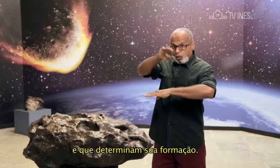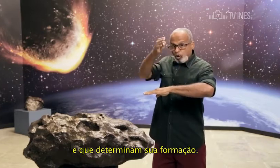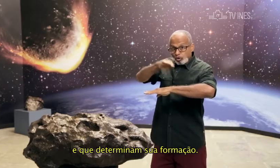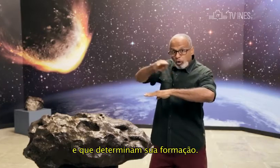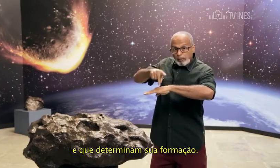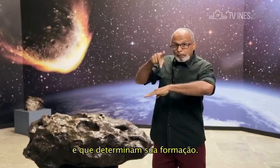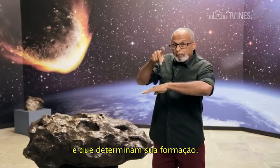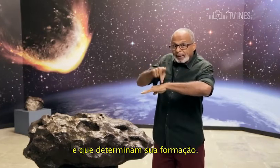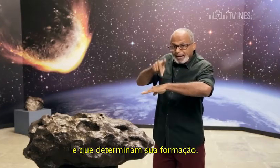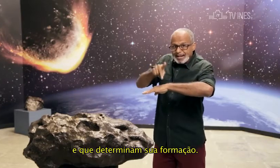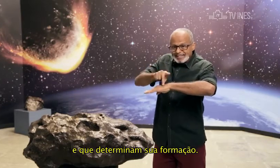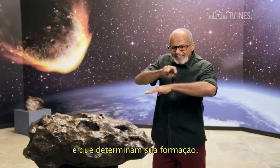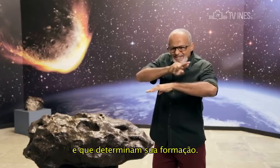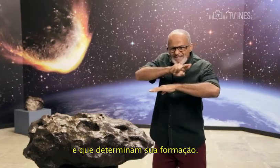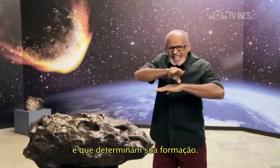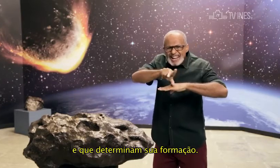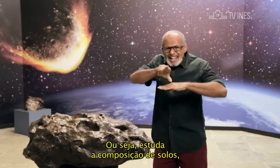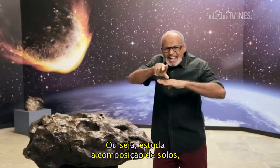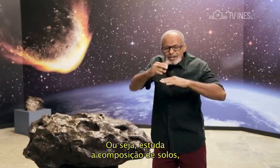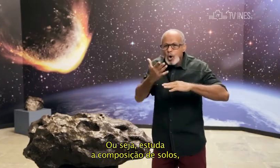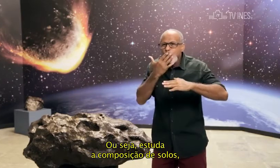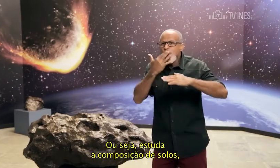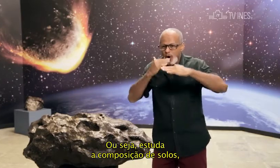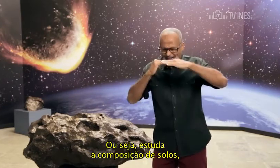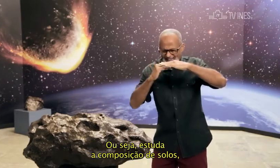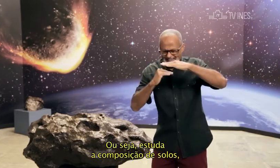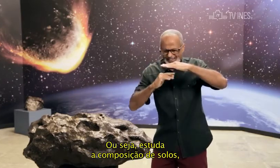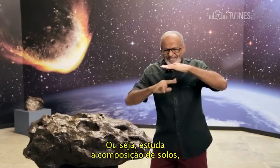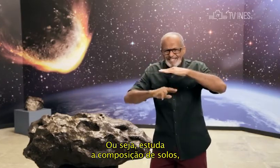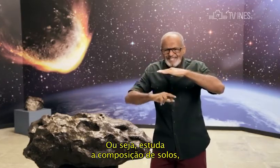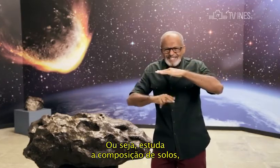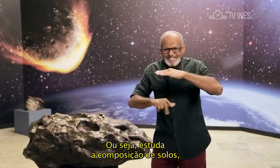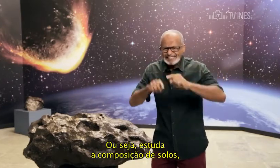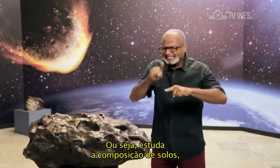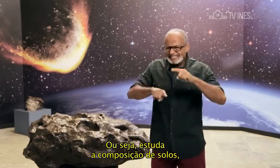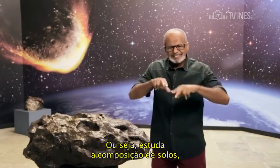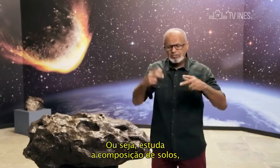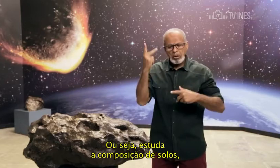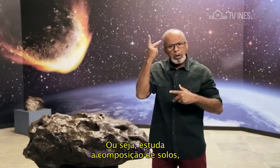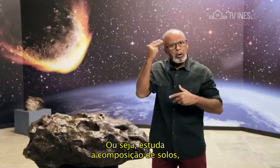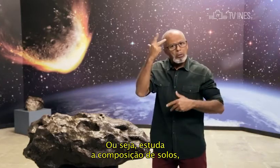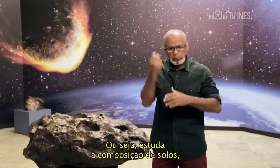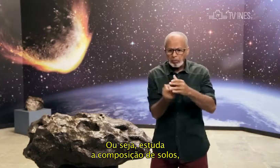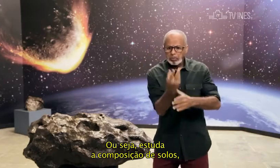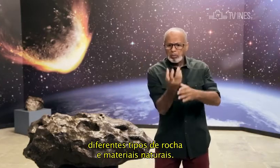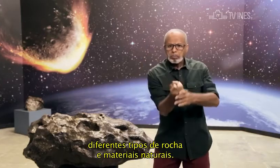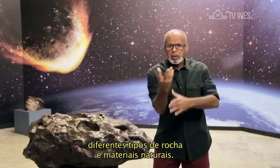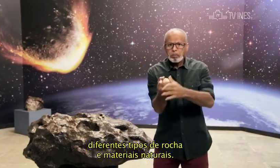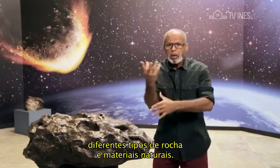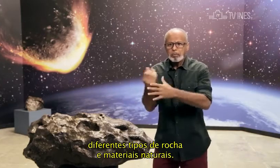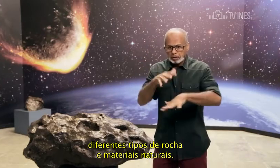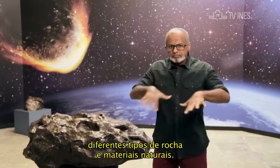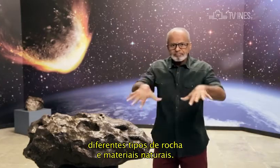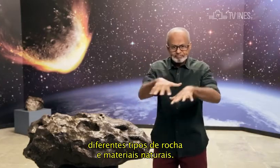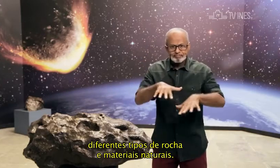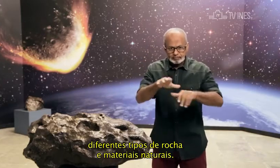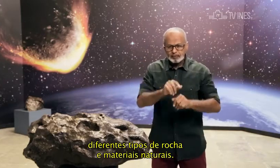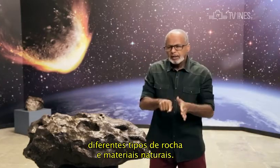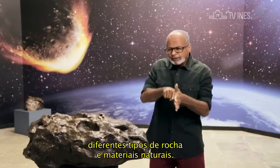sua formação. Ou seja, estuda a composição de solos, diferentes tipos de rocha e